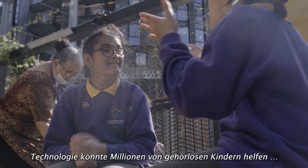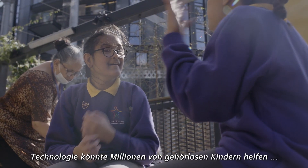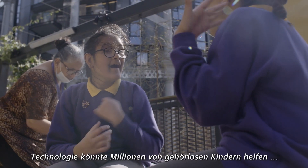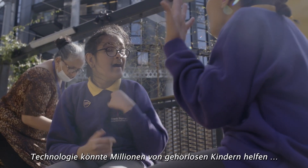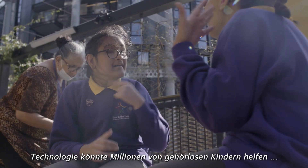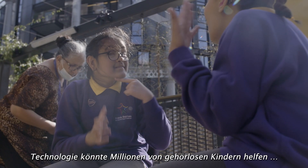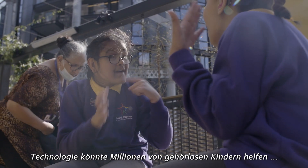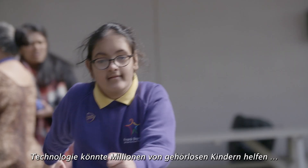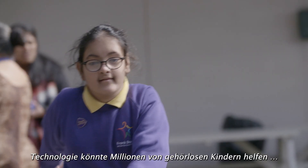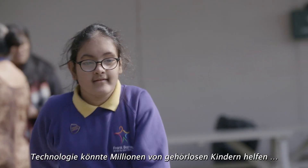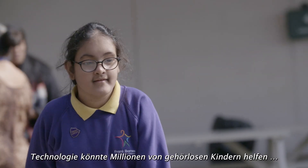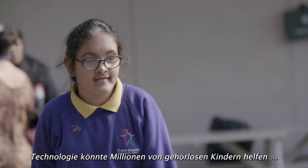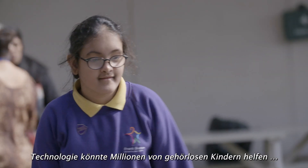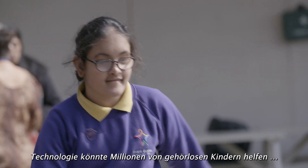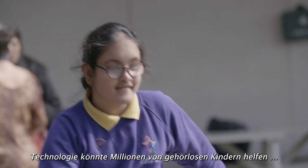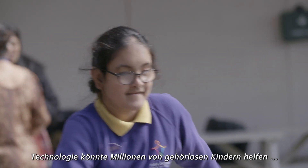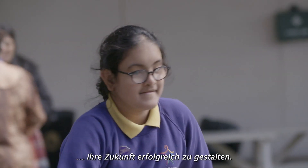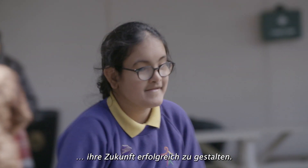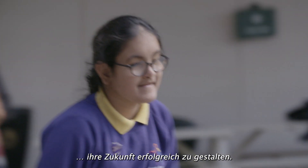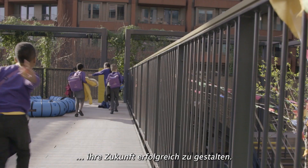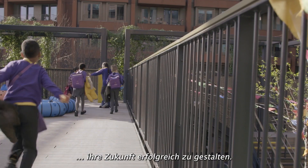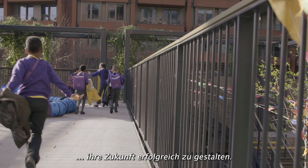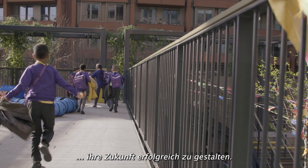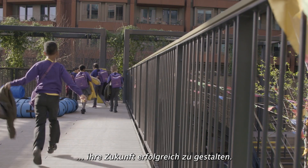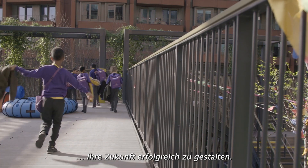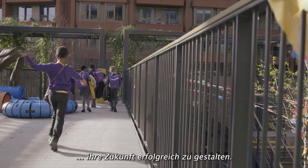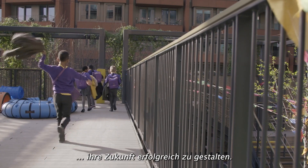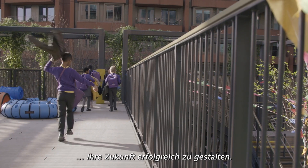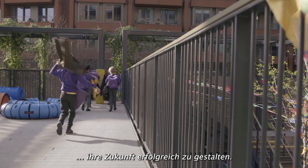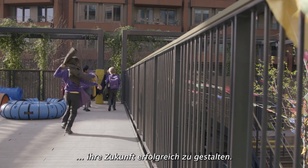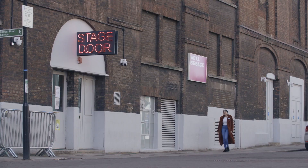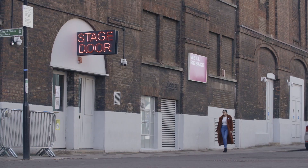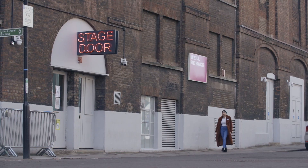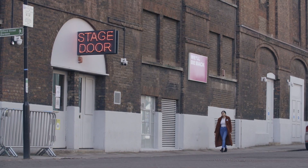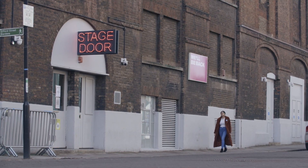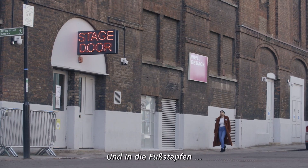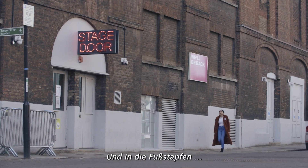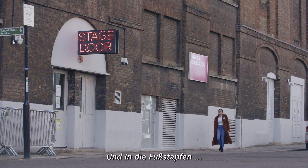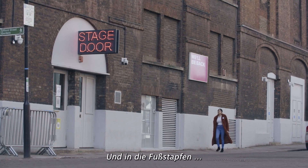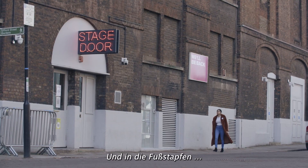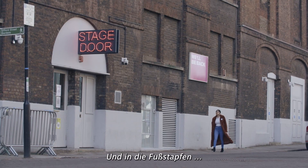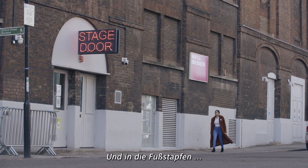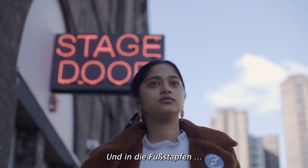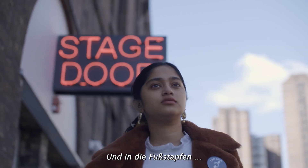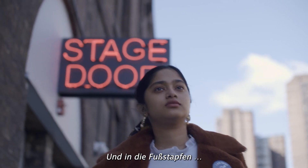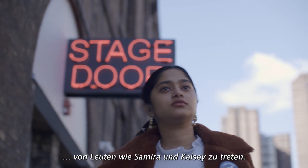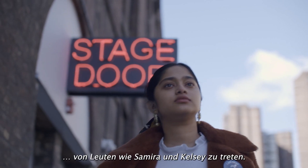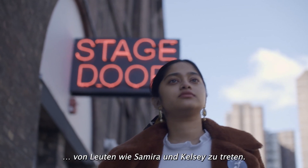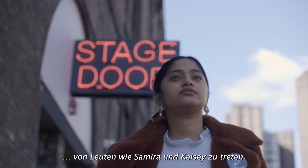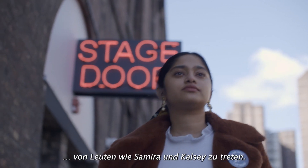Technologie könnte Millionen von gehörlosen Kindern helfen, ihre Zukunft erfolgreich zu gestalten und in die Fußstapfen von Leuten wie